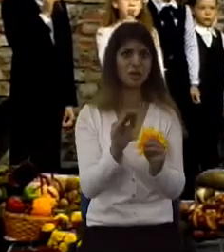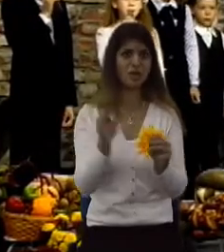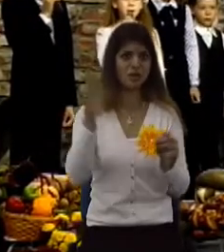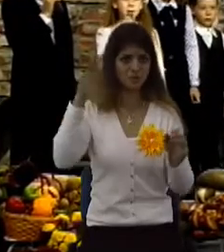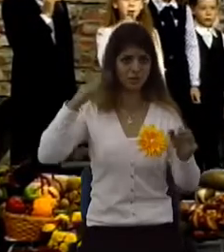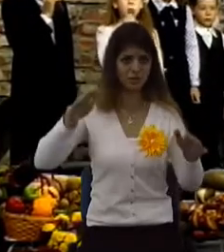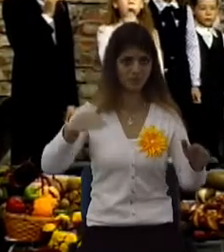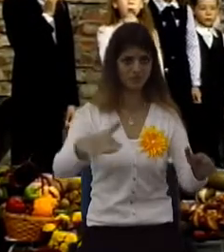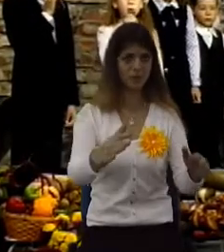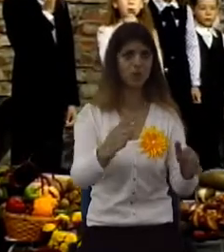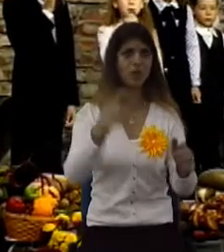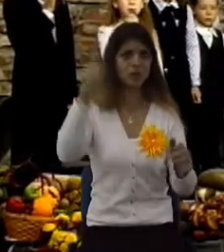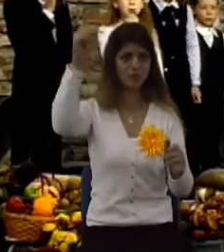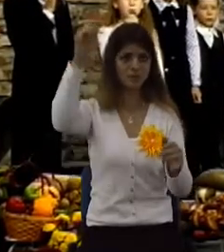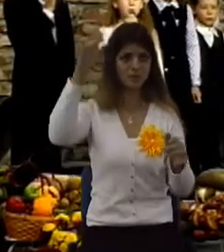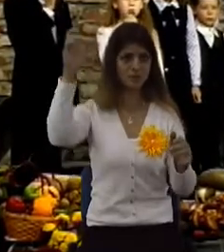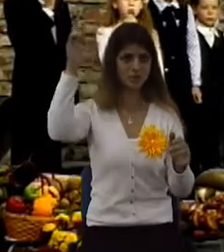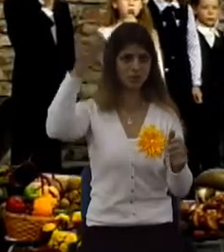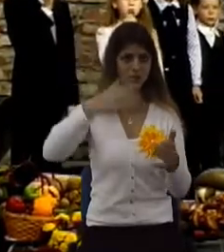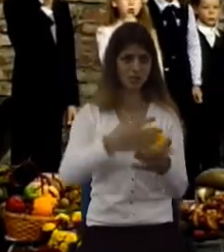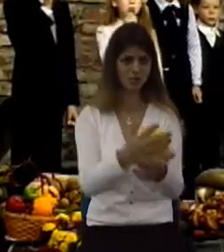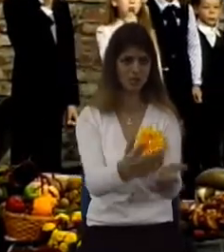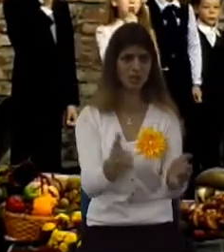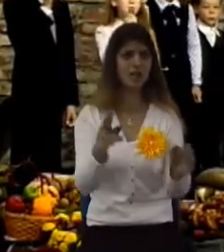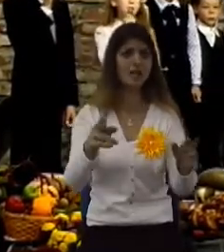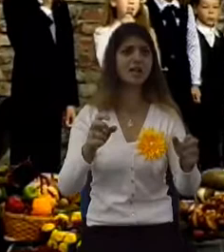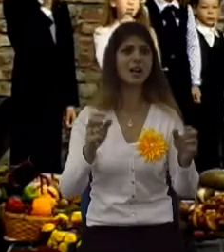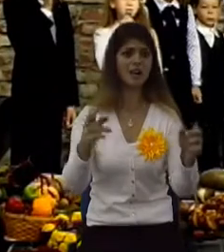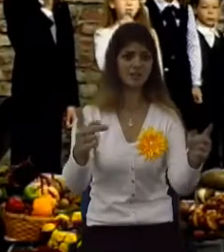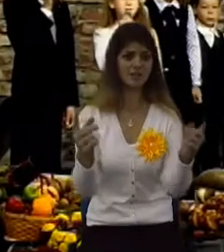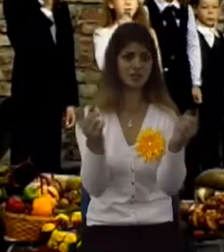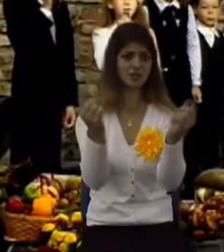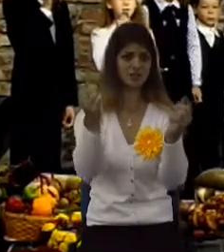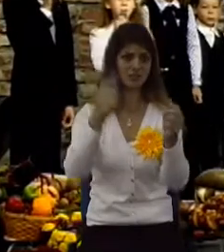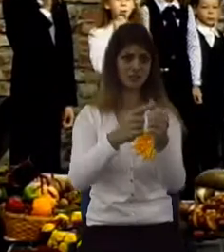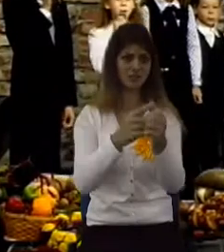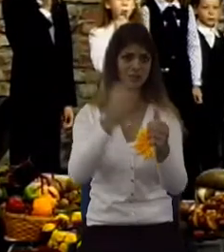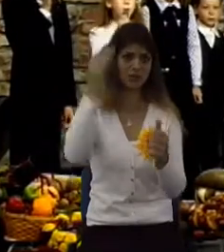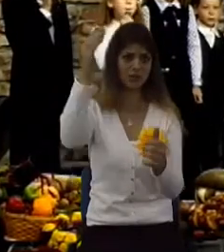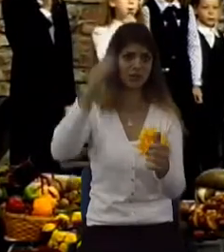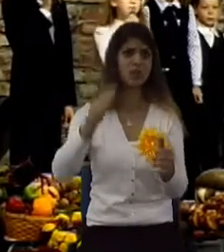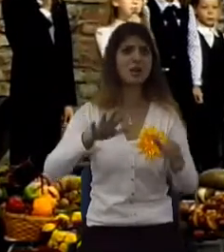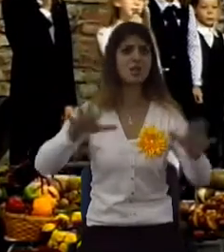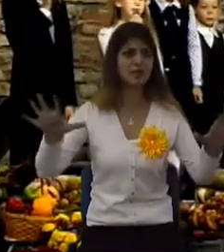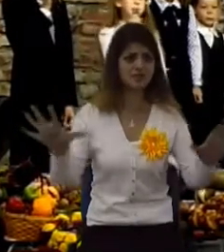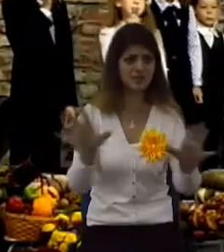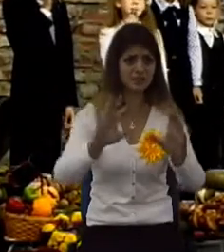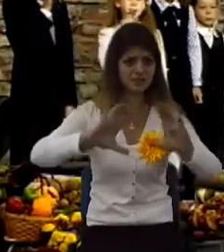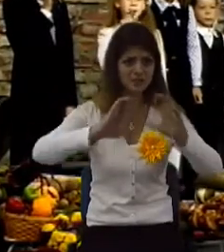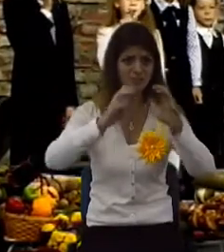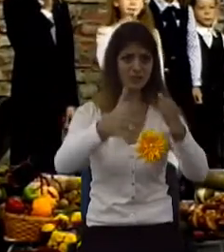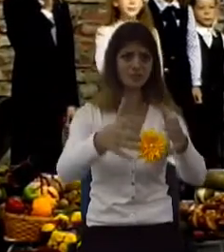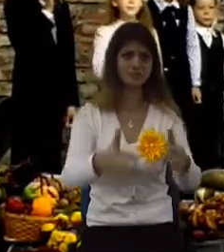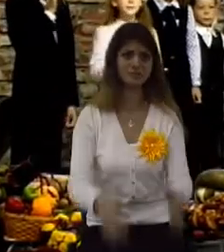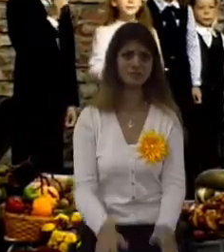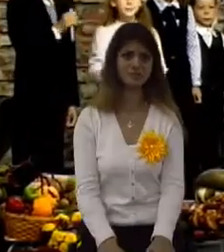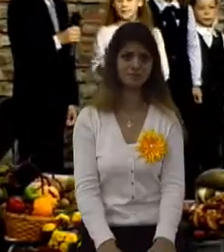морскими стезями. Господи Боже наш, как величественно имя Твое по всей